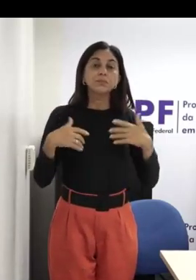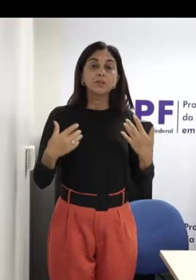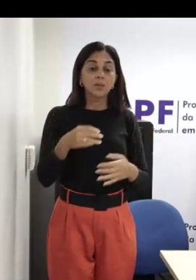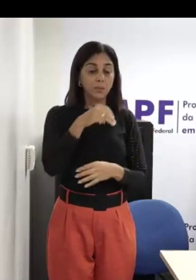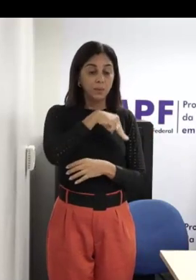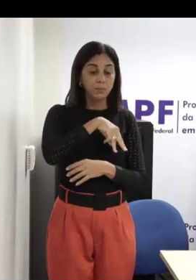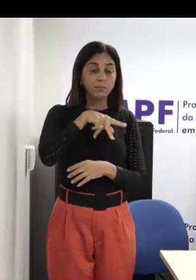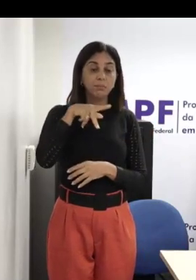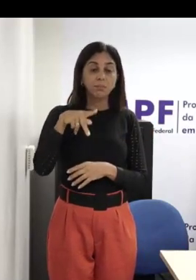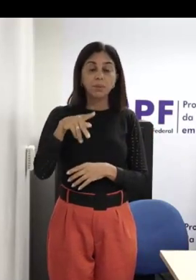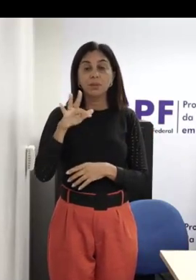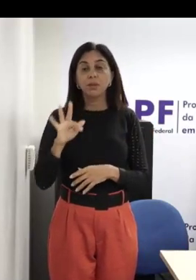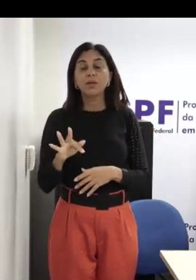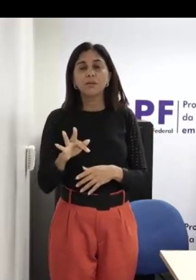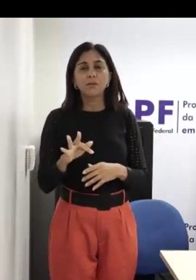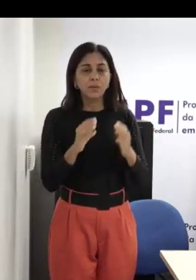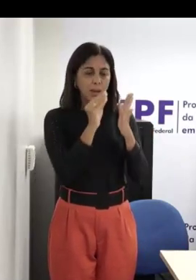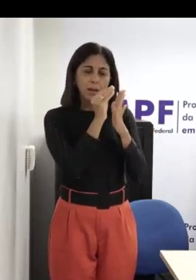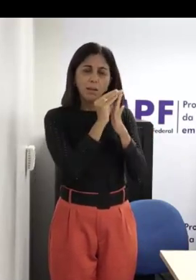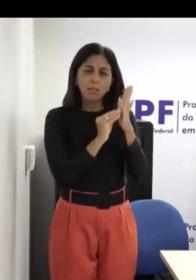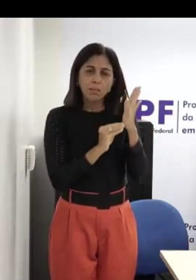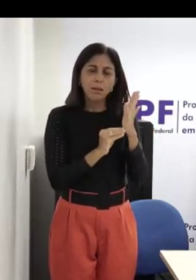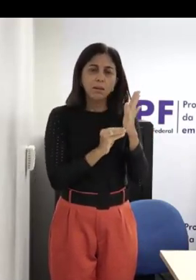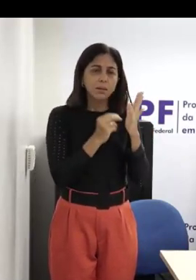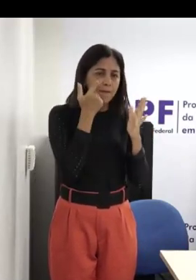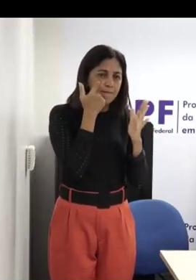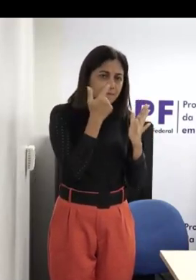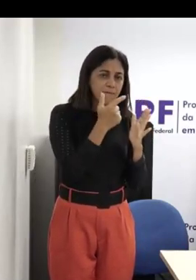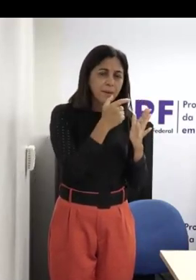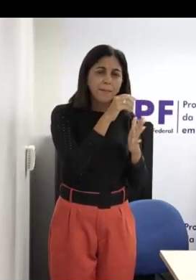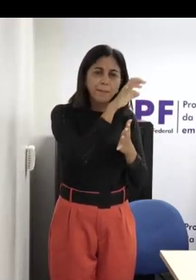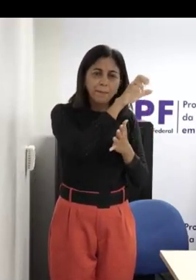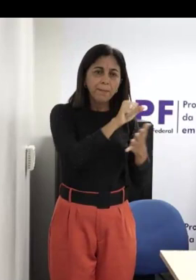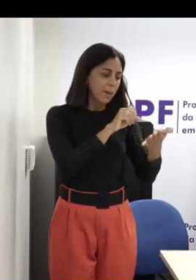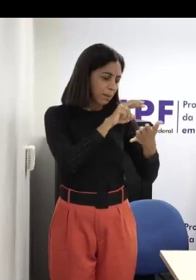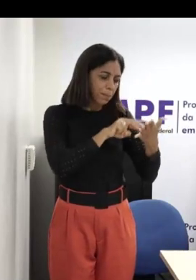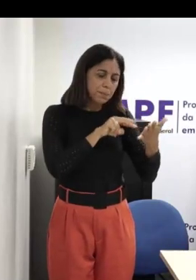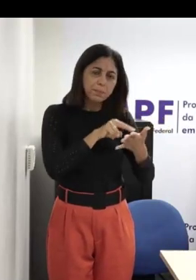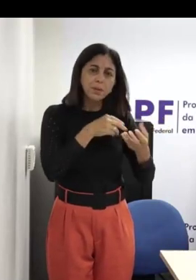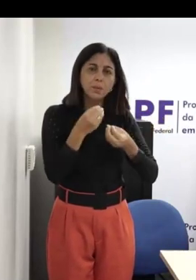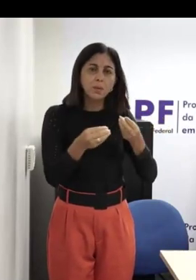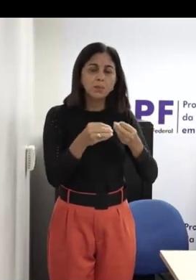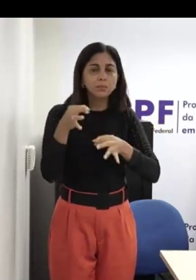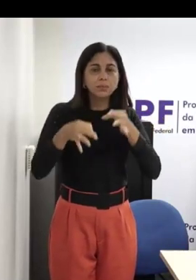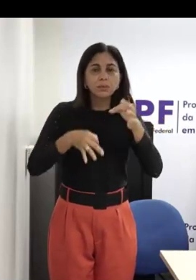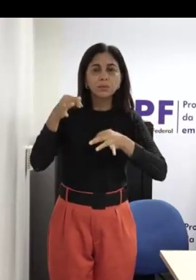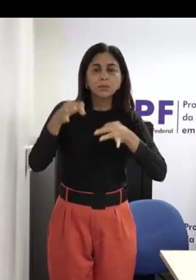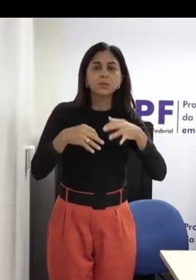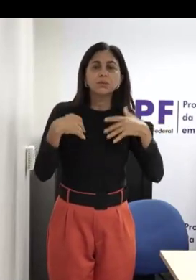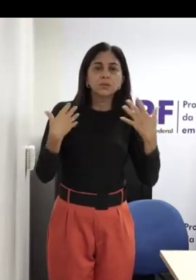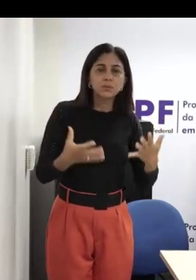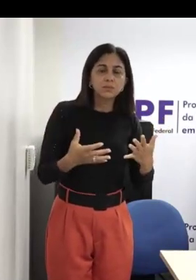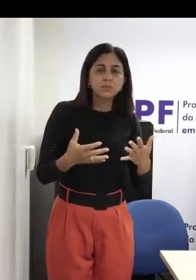utilizado esses cadastros ou levado a conhecimento das assembleias legislativas a necessidade de